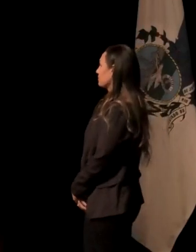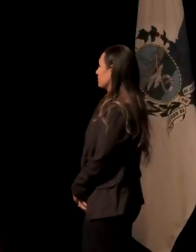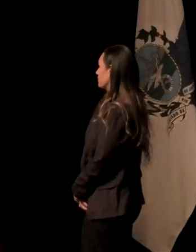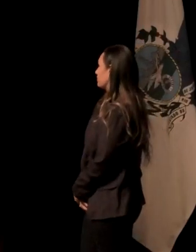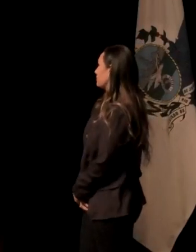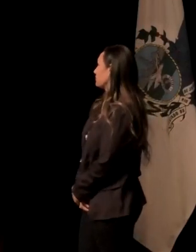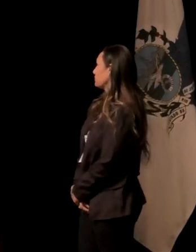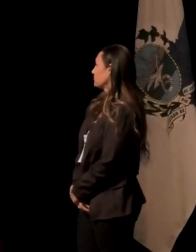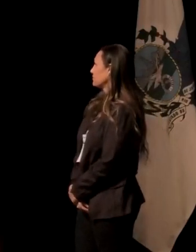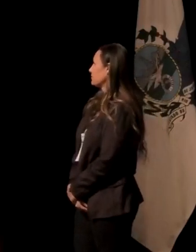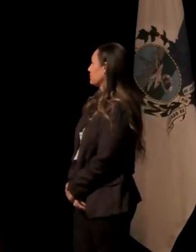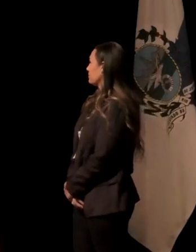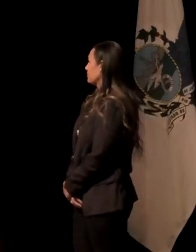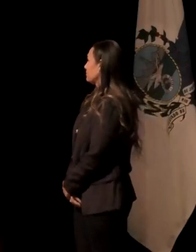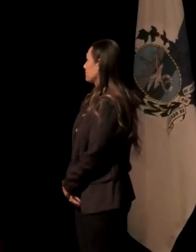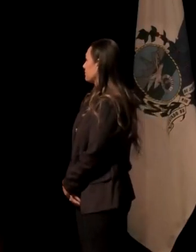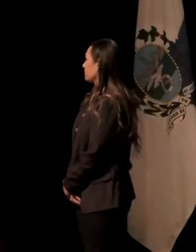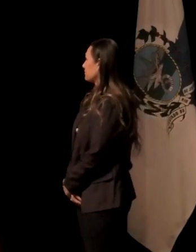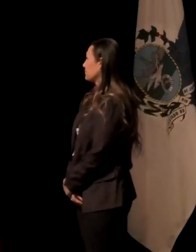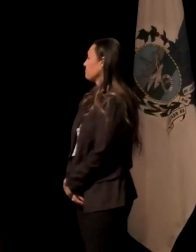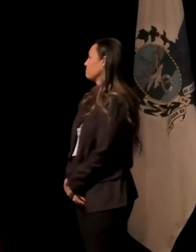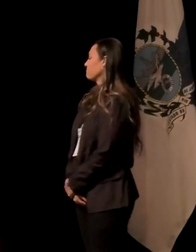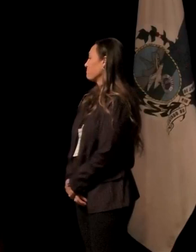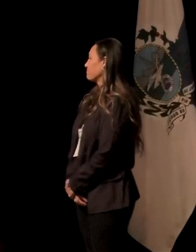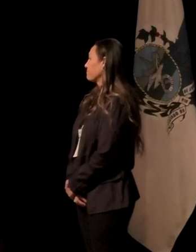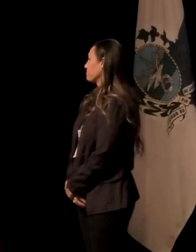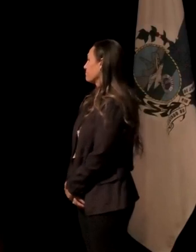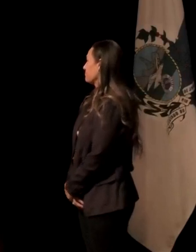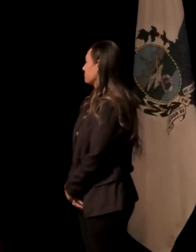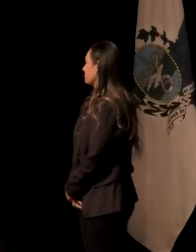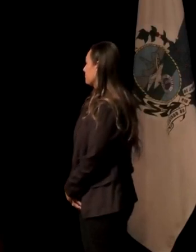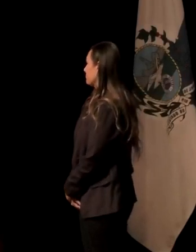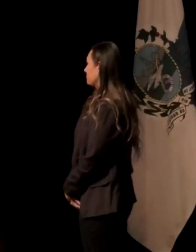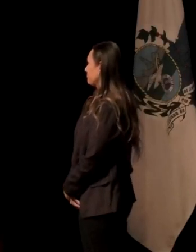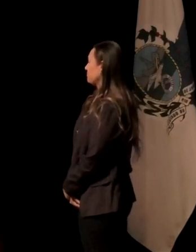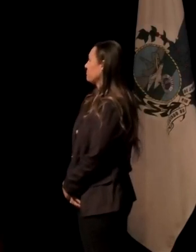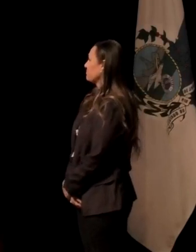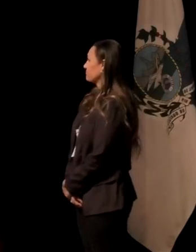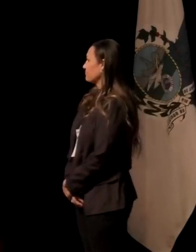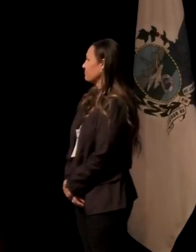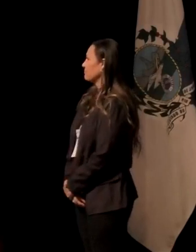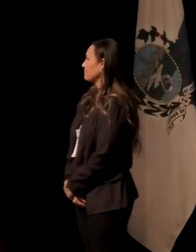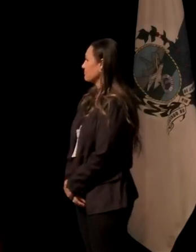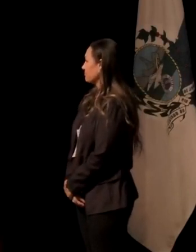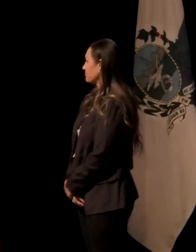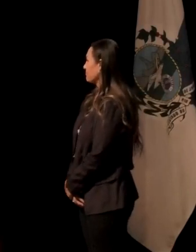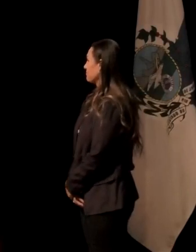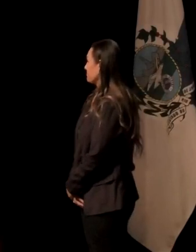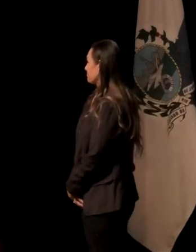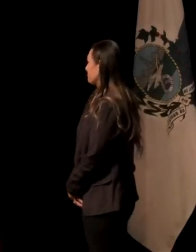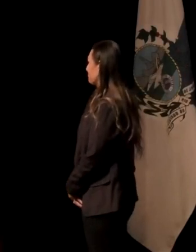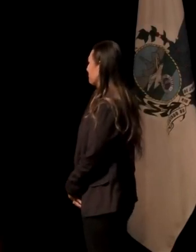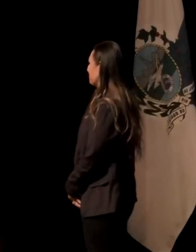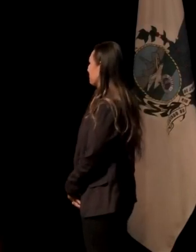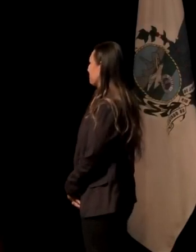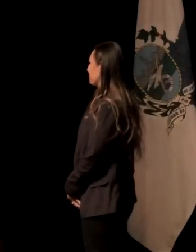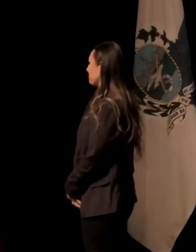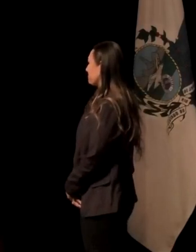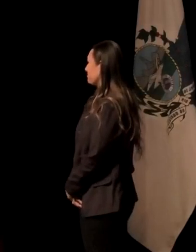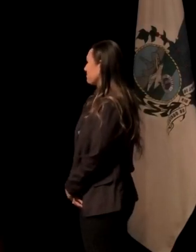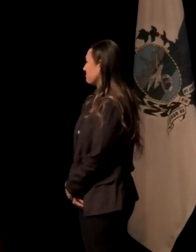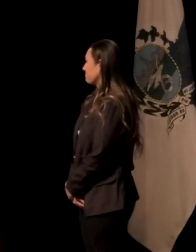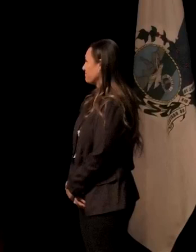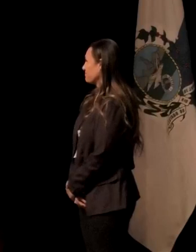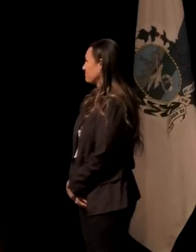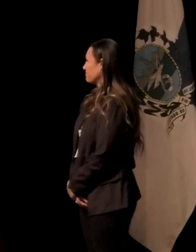dois dias ou um dia durante nesse período do evento do começo até o fim e ainda depois você ainda brilhantar ainda com